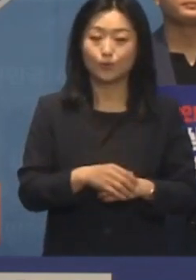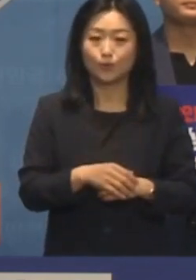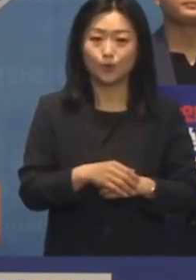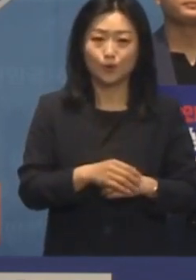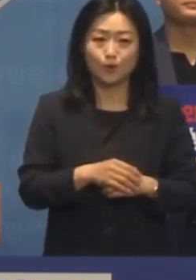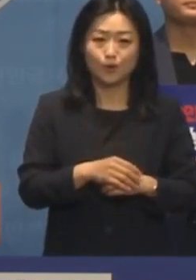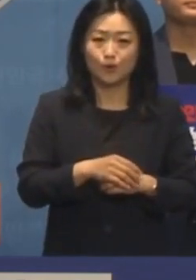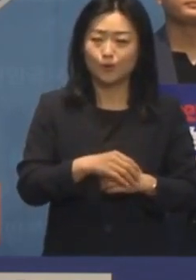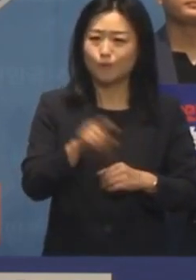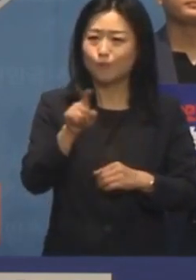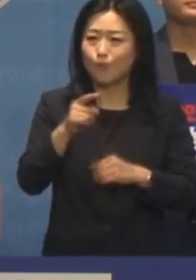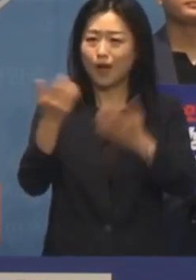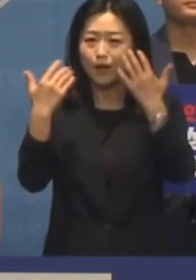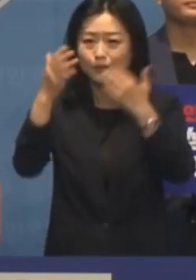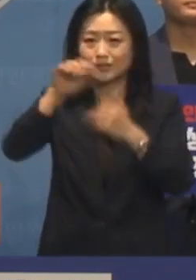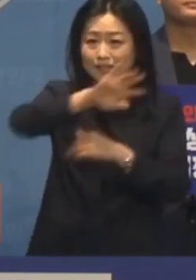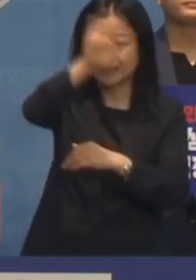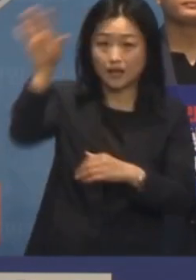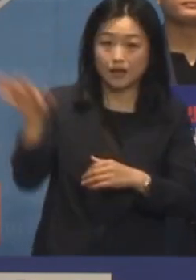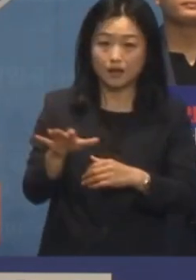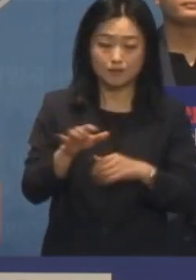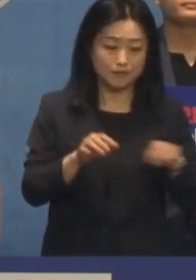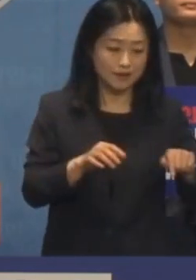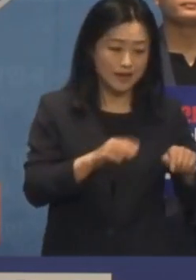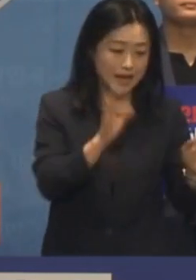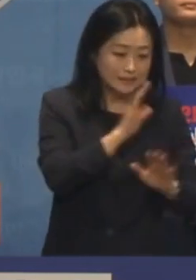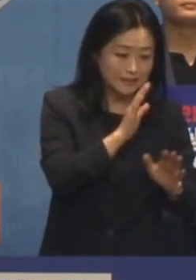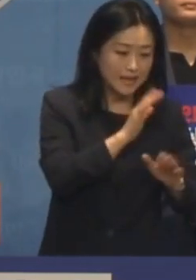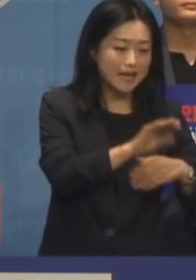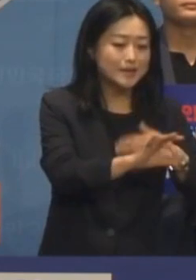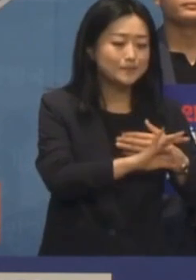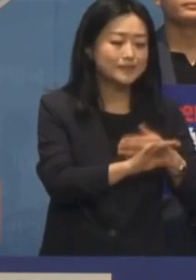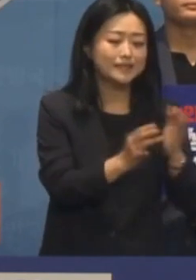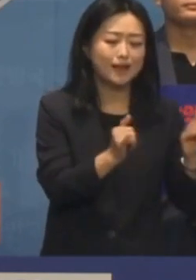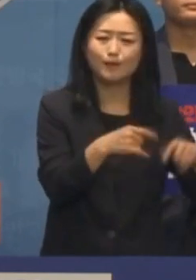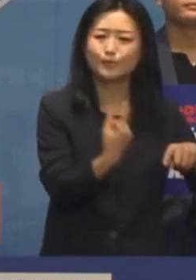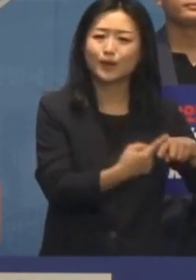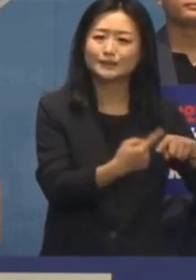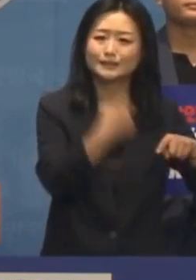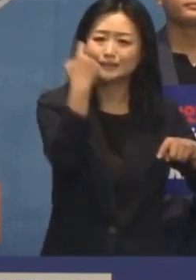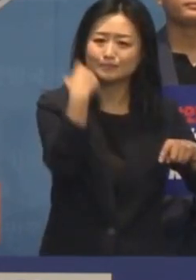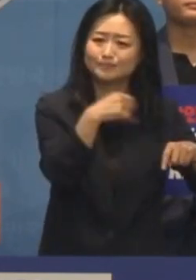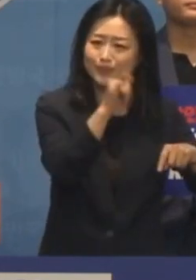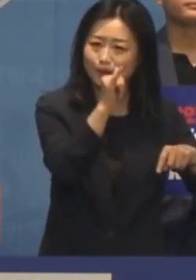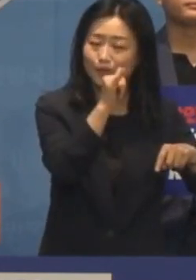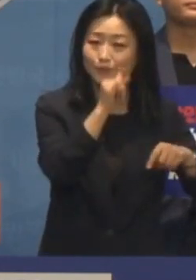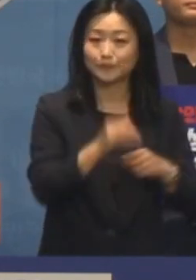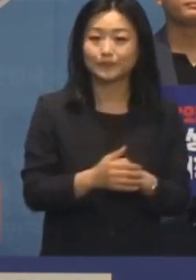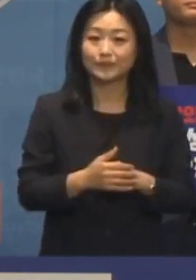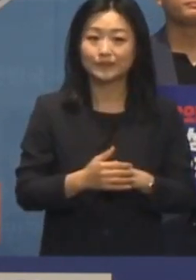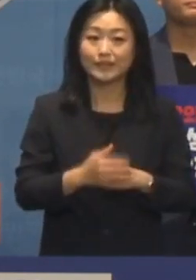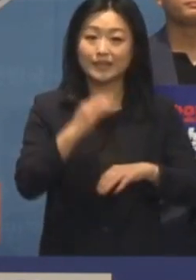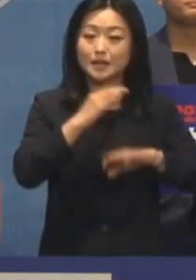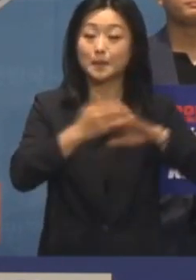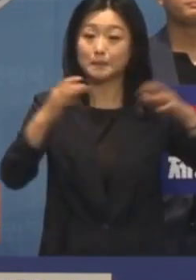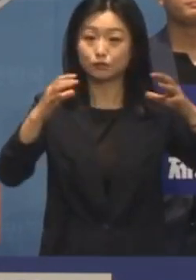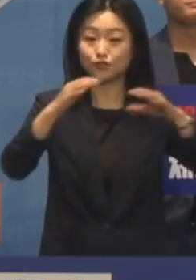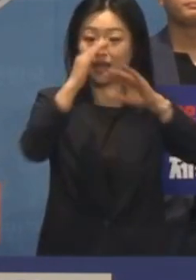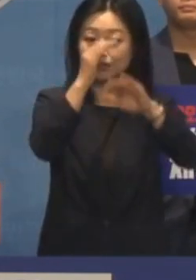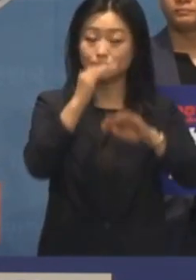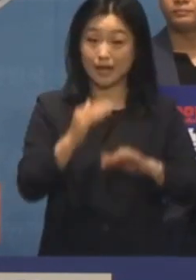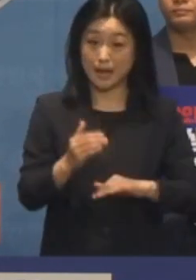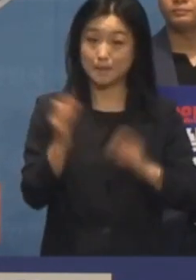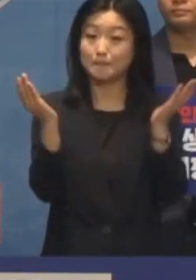같은 독립적인 주체이다. 기존의 조례나 인권위 권고로도 이룰 수 없던 교내 민주주의 확립과